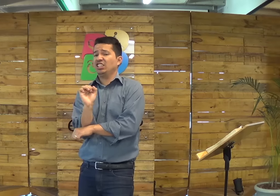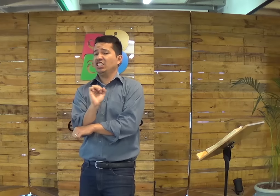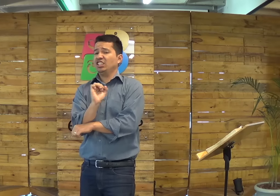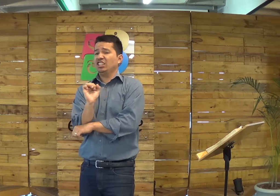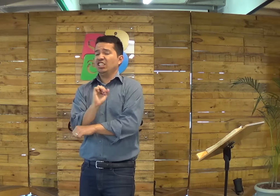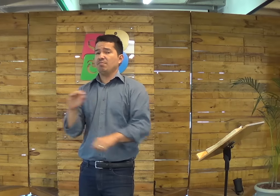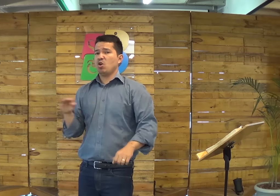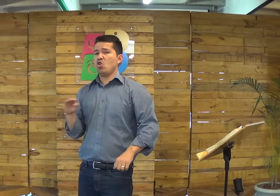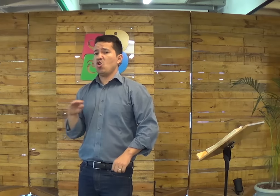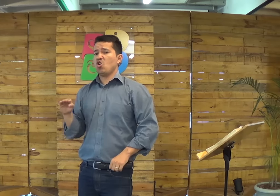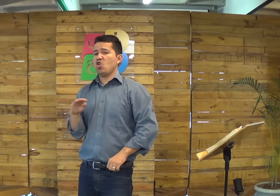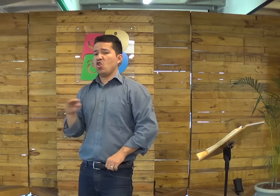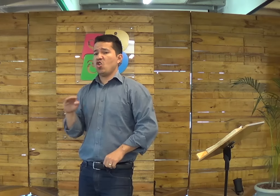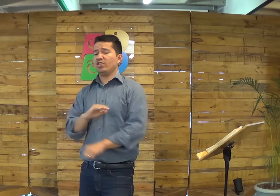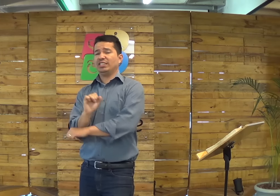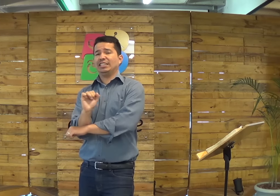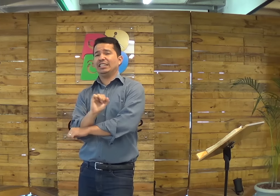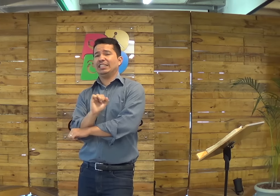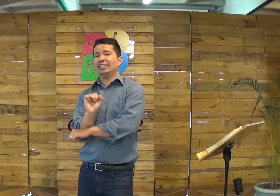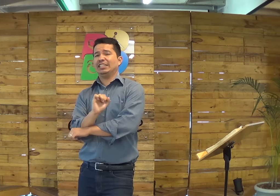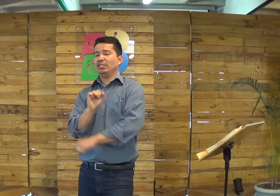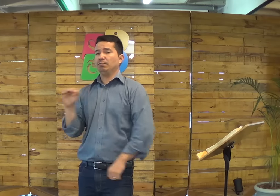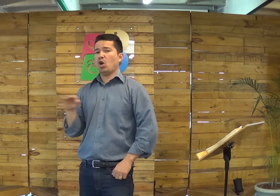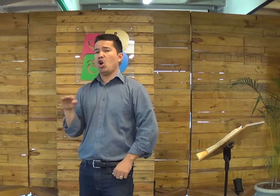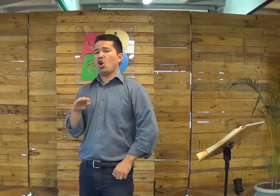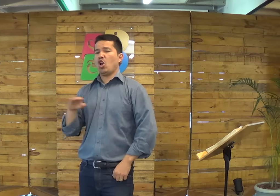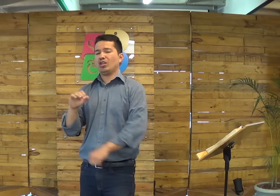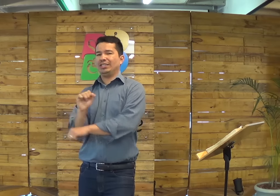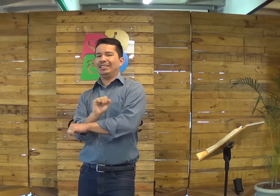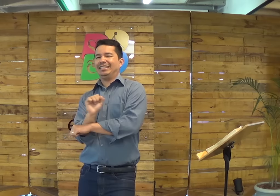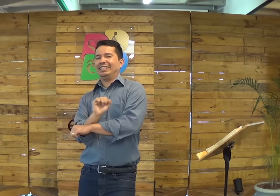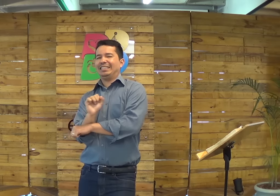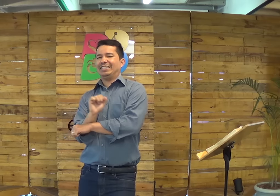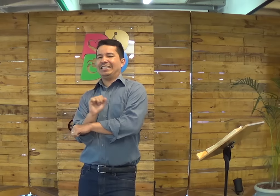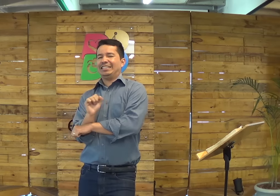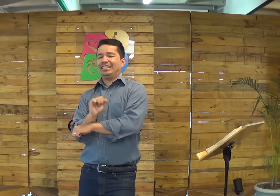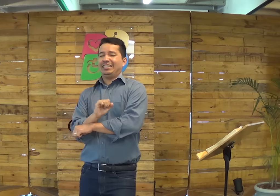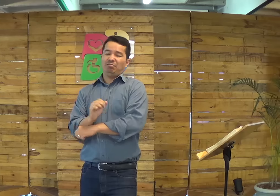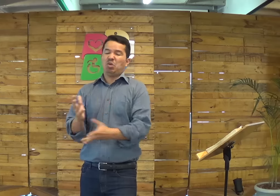vai lá dirige seu carro tá lá Dirigindo né